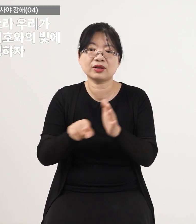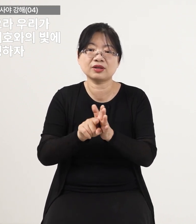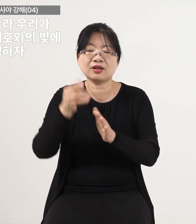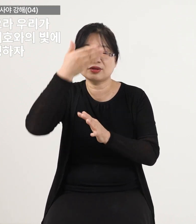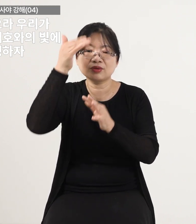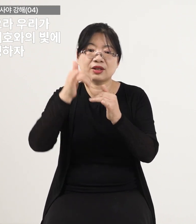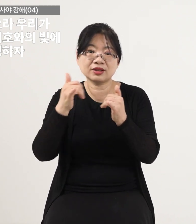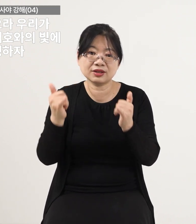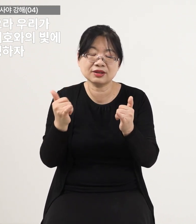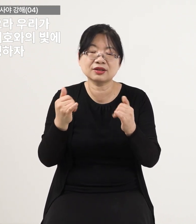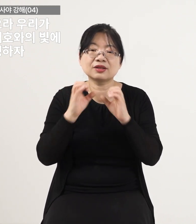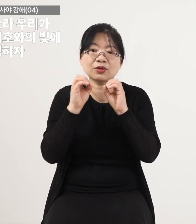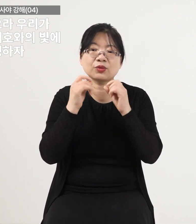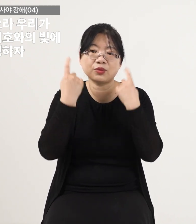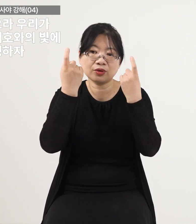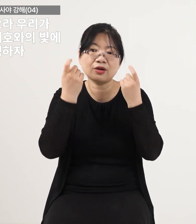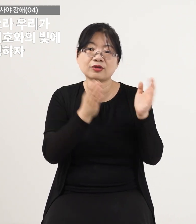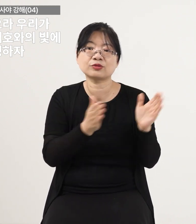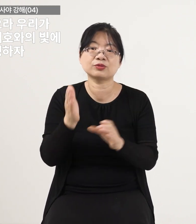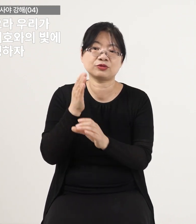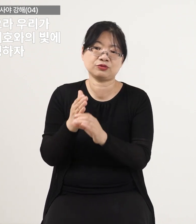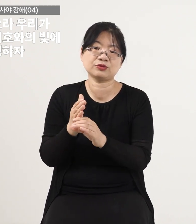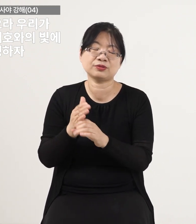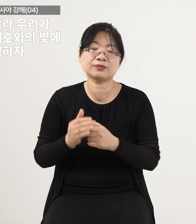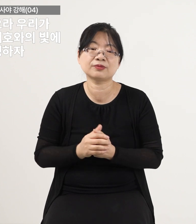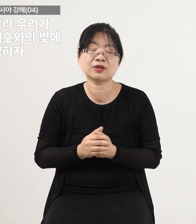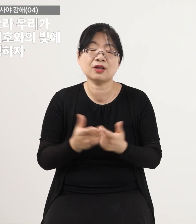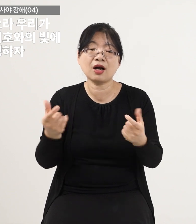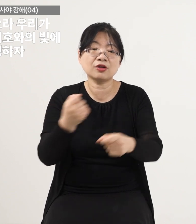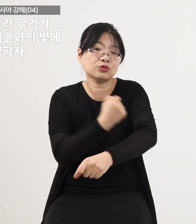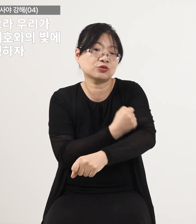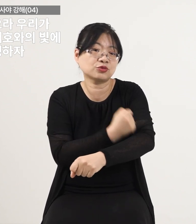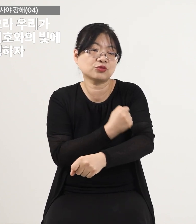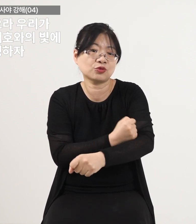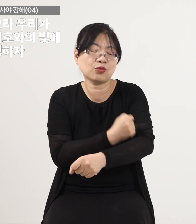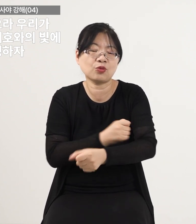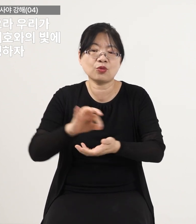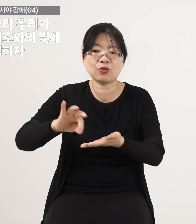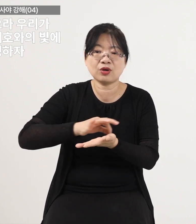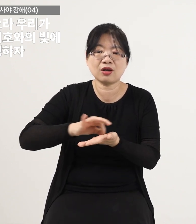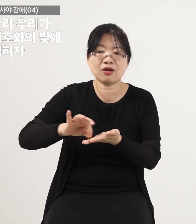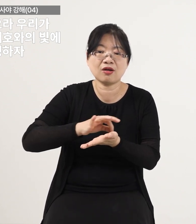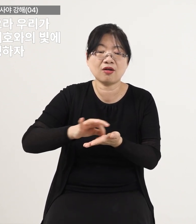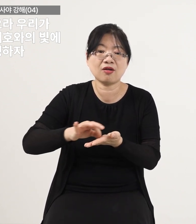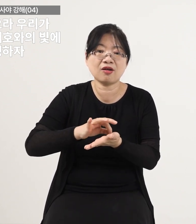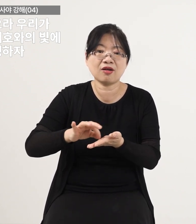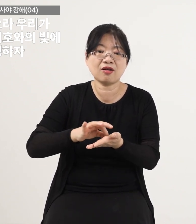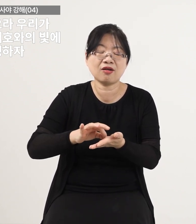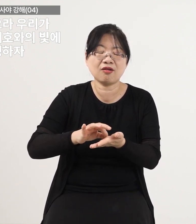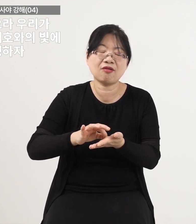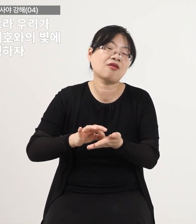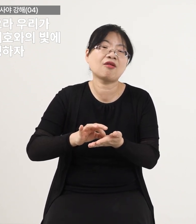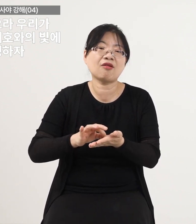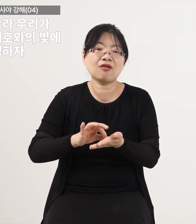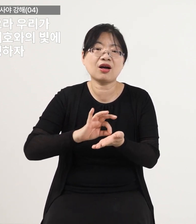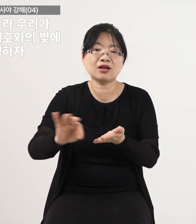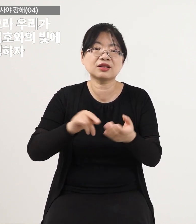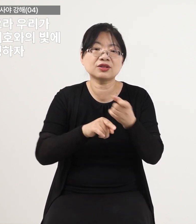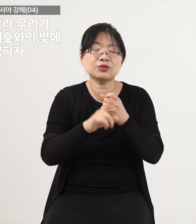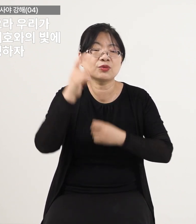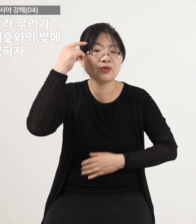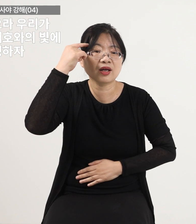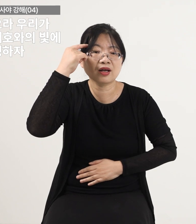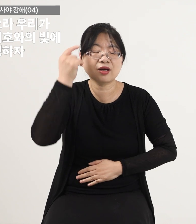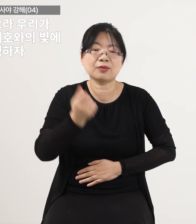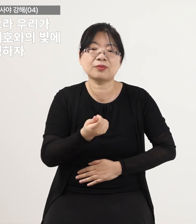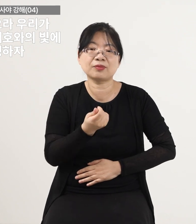먼 길을 떠납니다. 왜 그런 수고를, 재정적인 지출을 해야 됩니까?